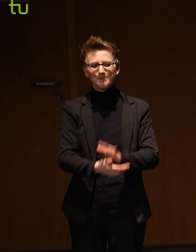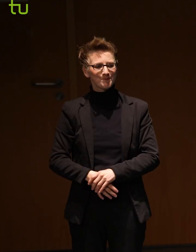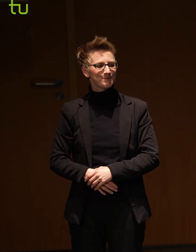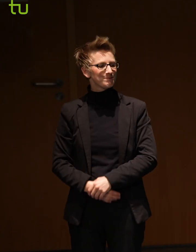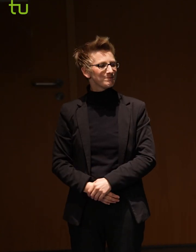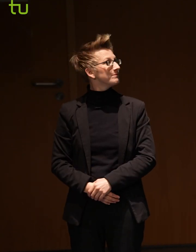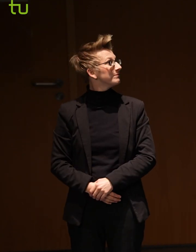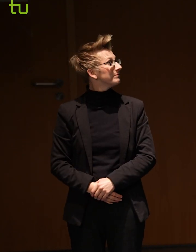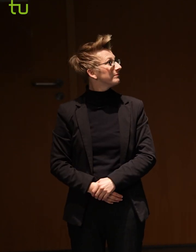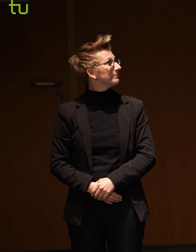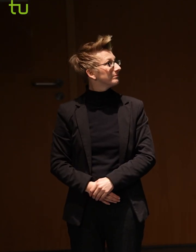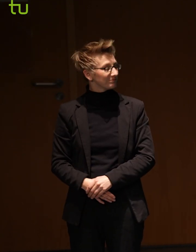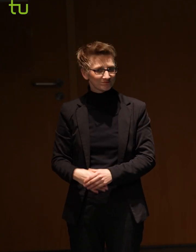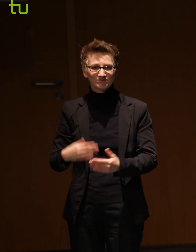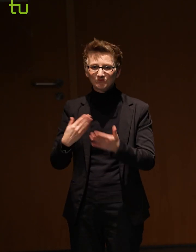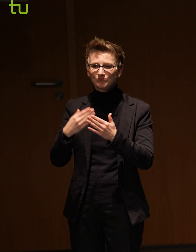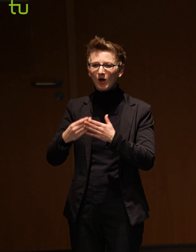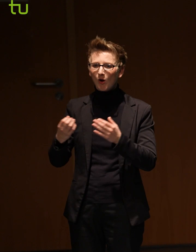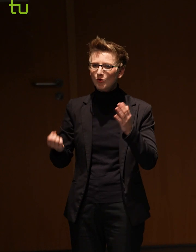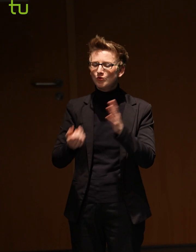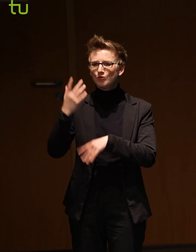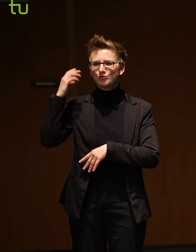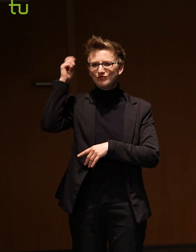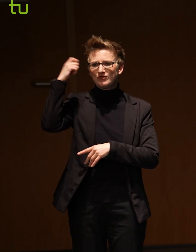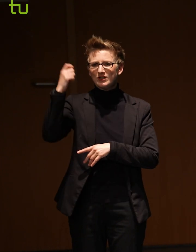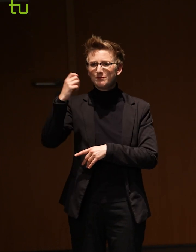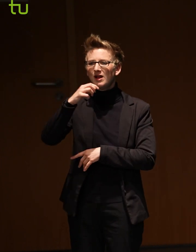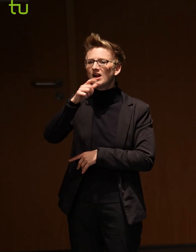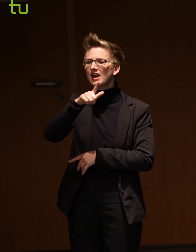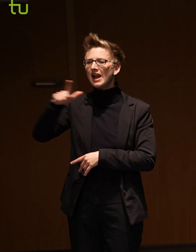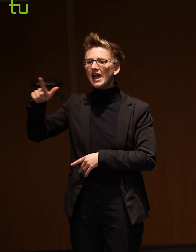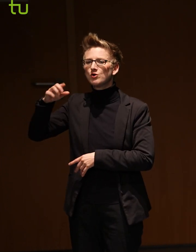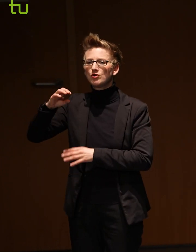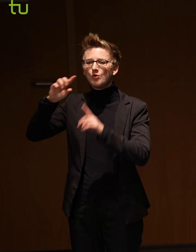Der Kultfilm Night on Earth von Jim Jarmusch.